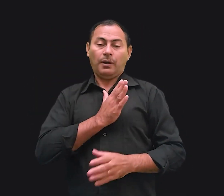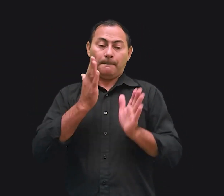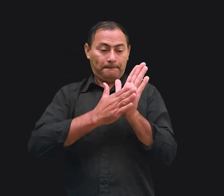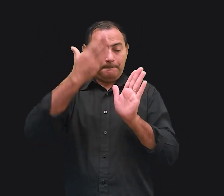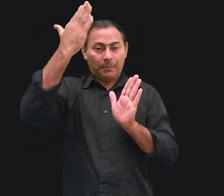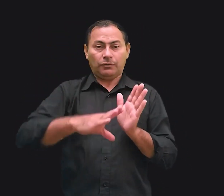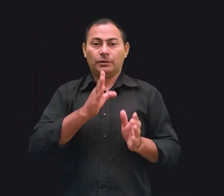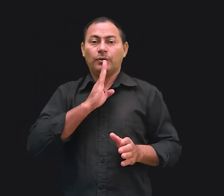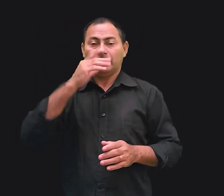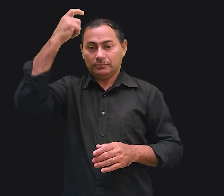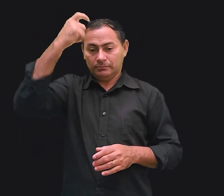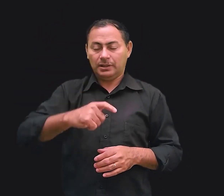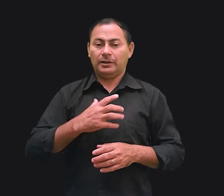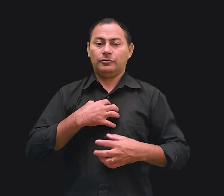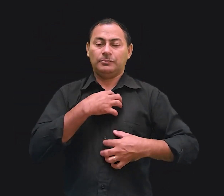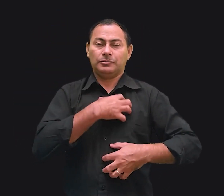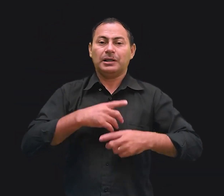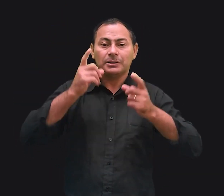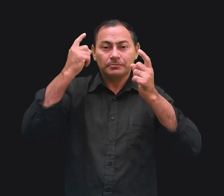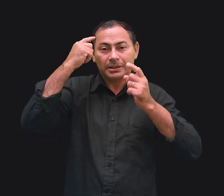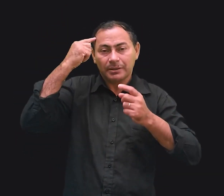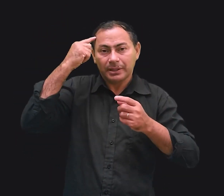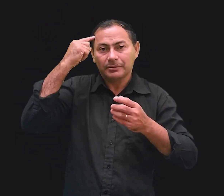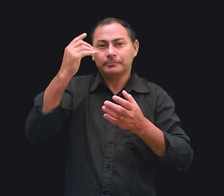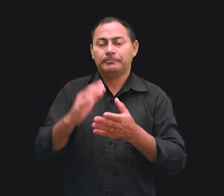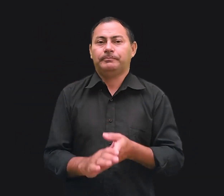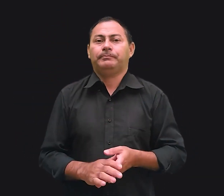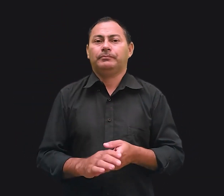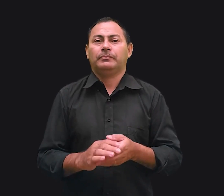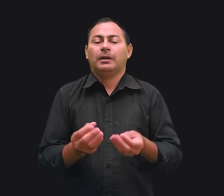coração, prova-me e conhece minhas inquietações.